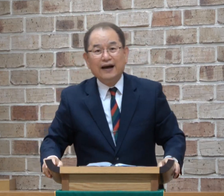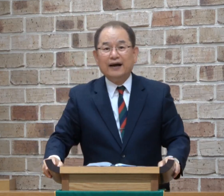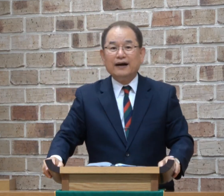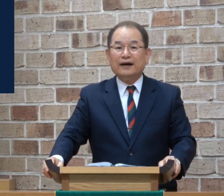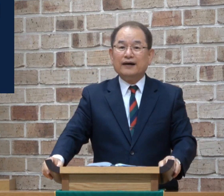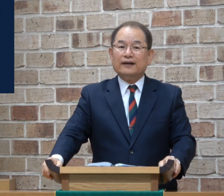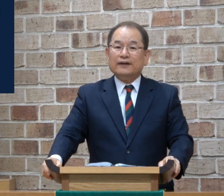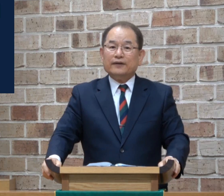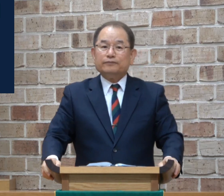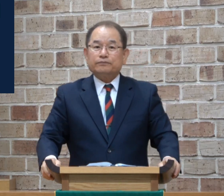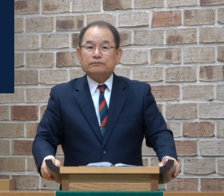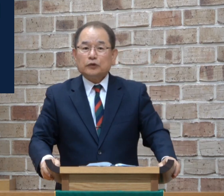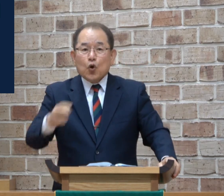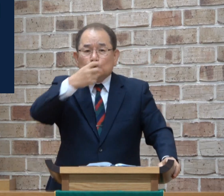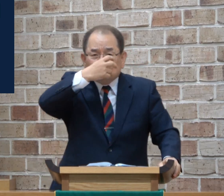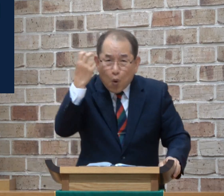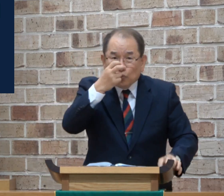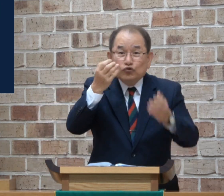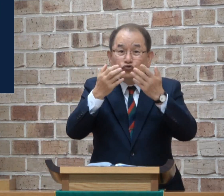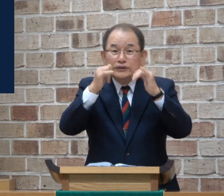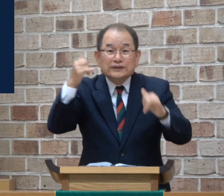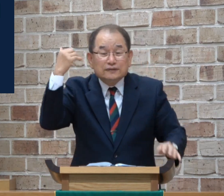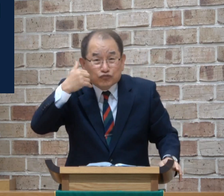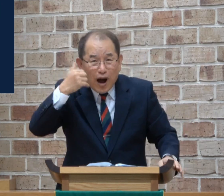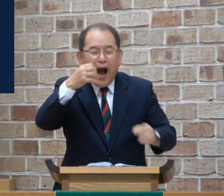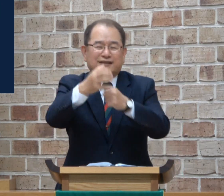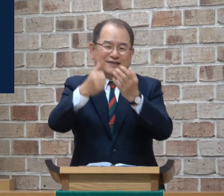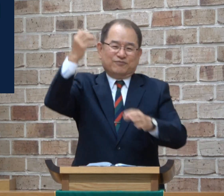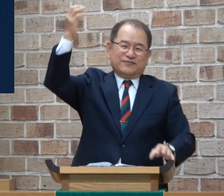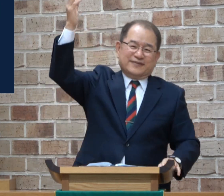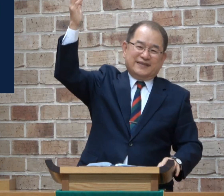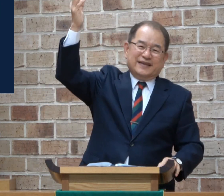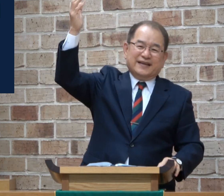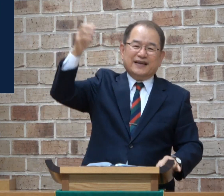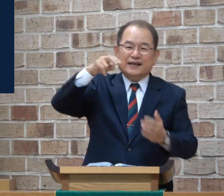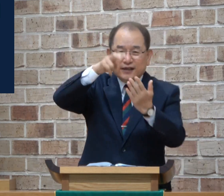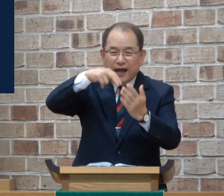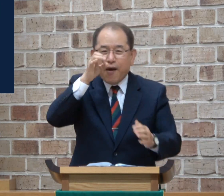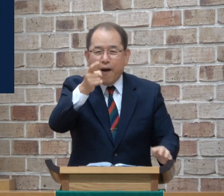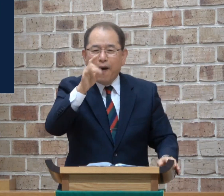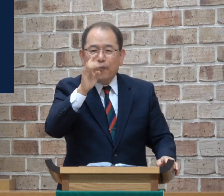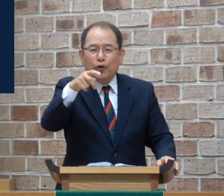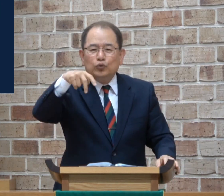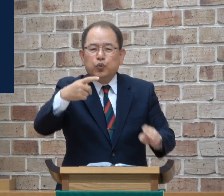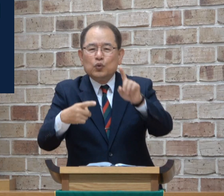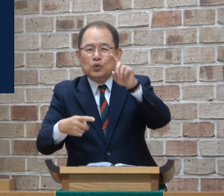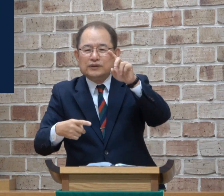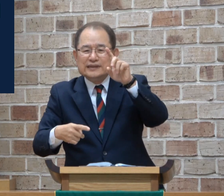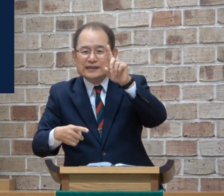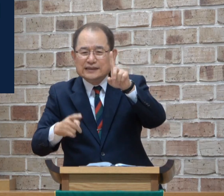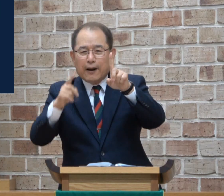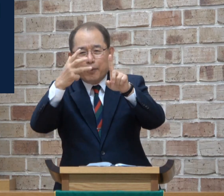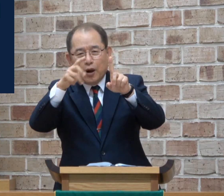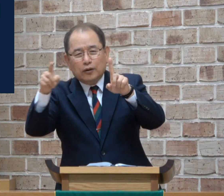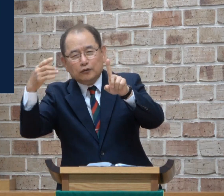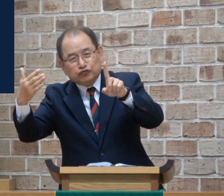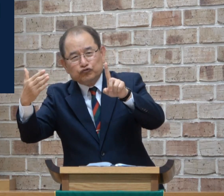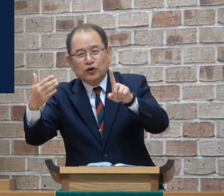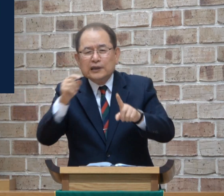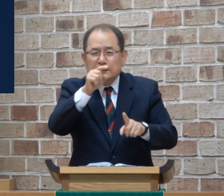총명을 주신 하나님. 에베소서 1장 8절에서 9절 상반절. 이는 그가 모든 지혜와